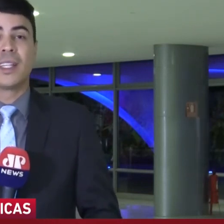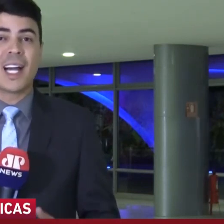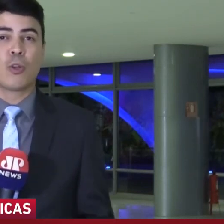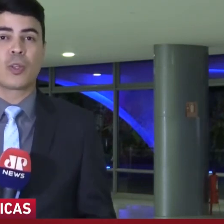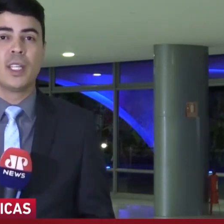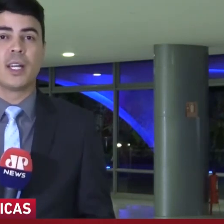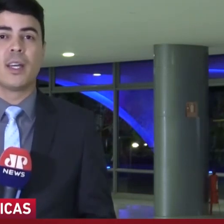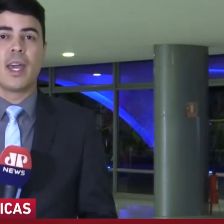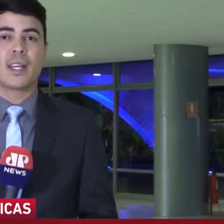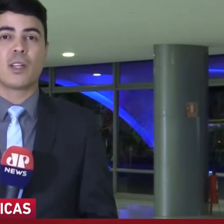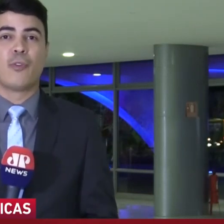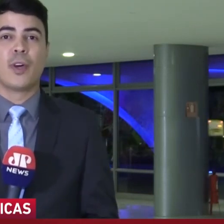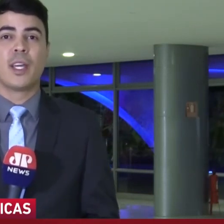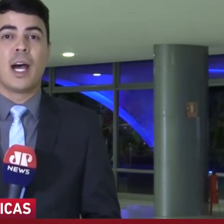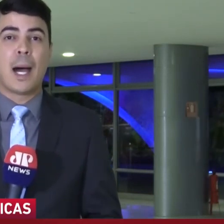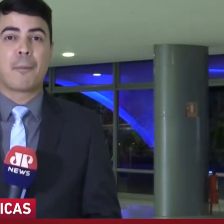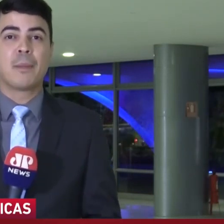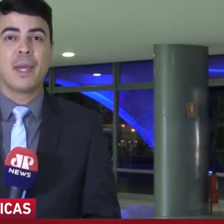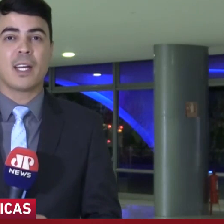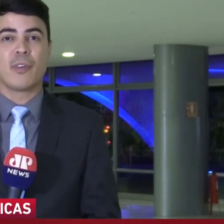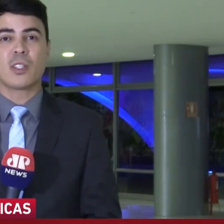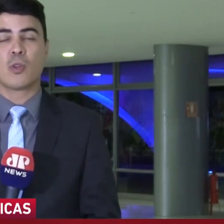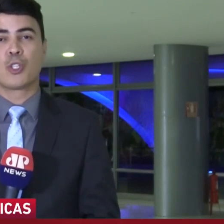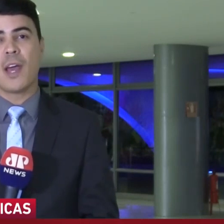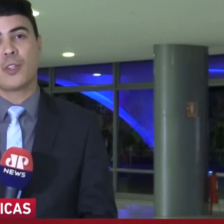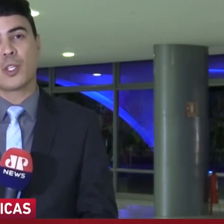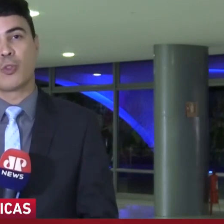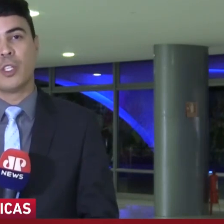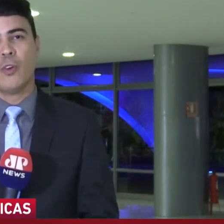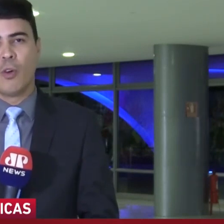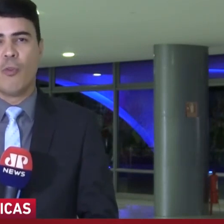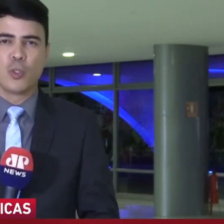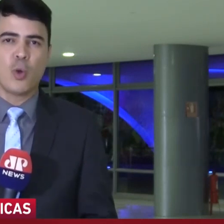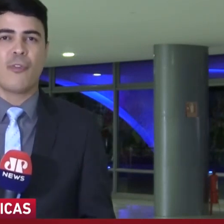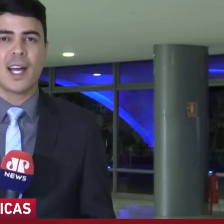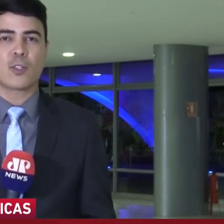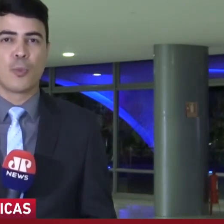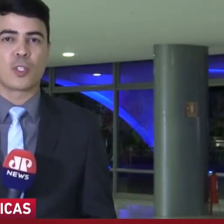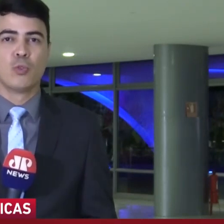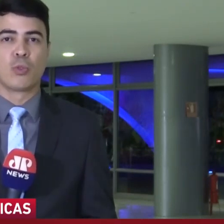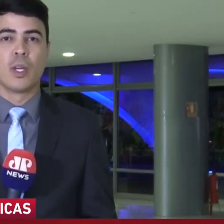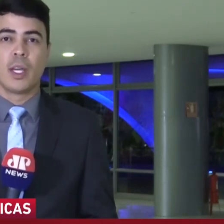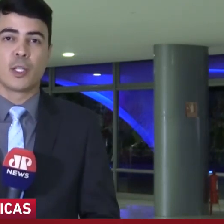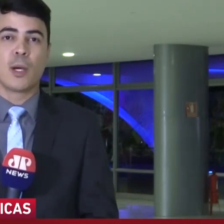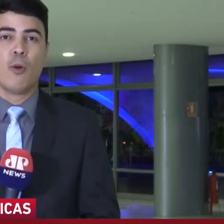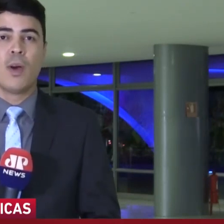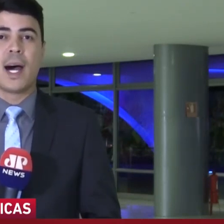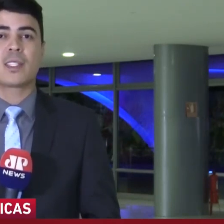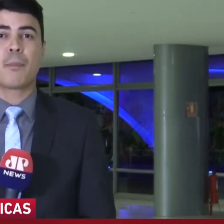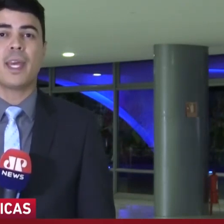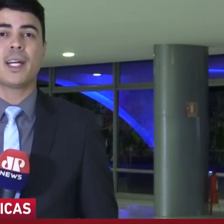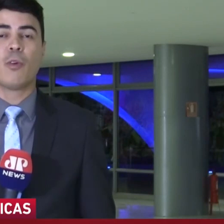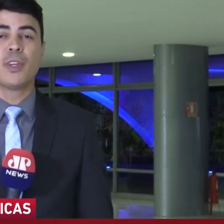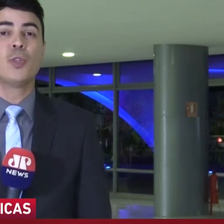defesa da cloroquina. Essa foi a primeira vez que o chefe de executivo voltou a falar sobre o assunto. Ele chamou